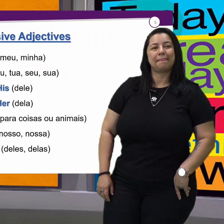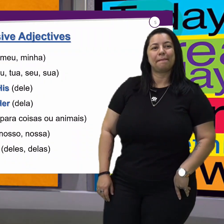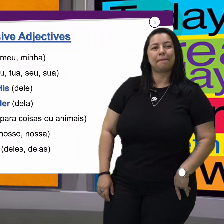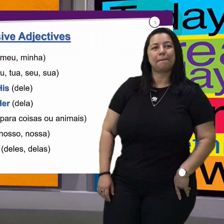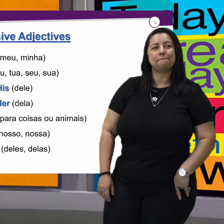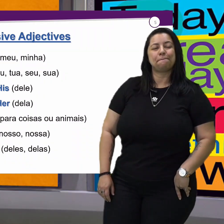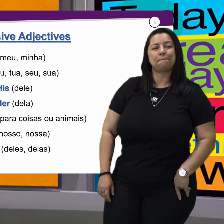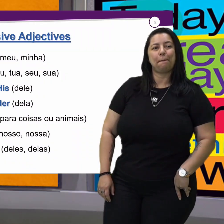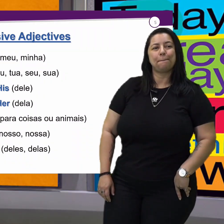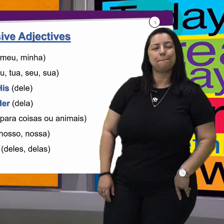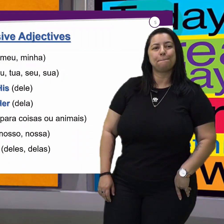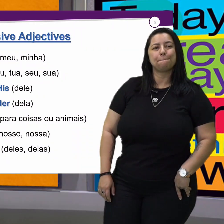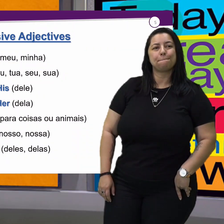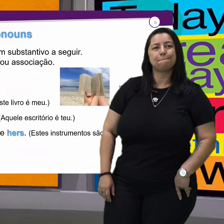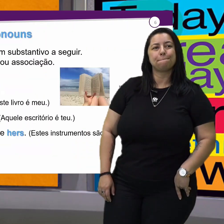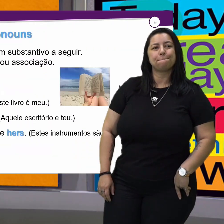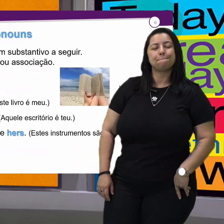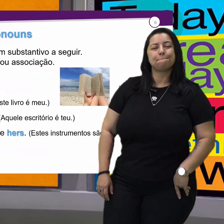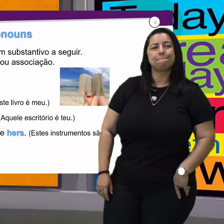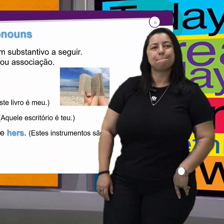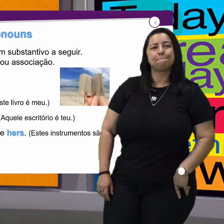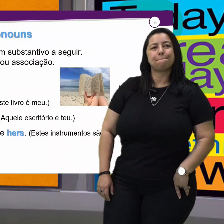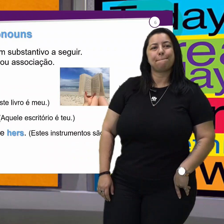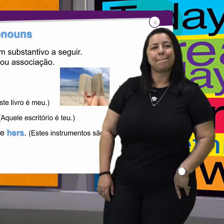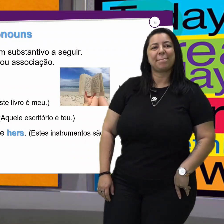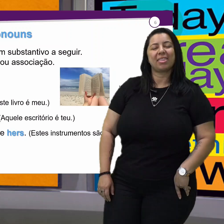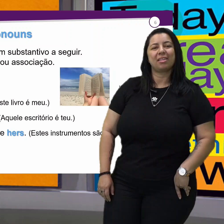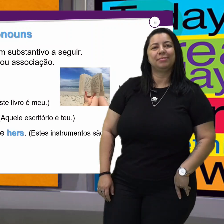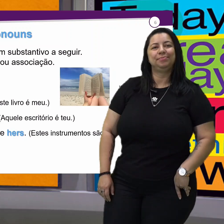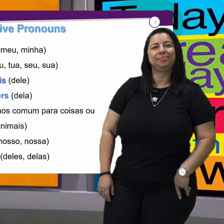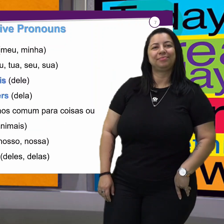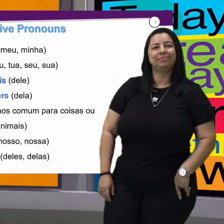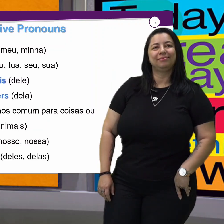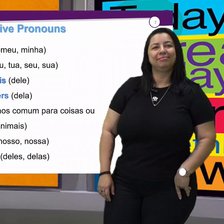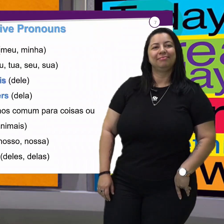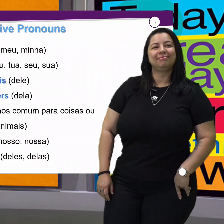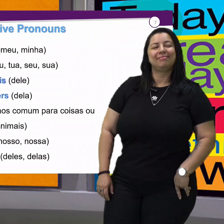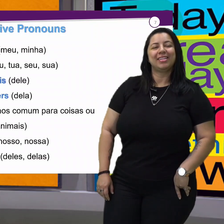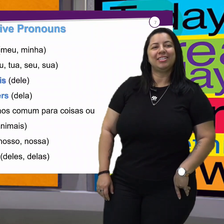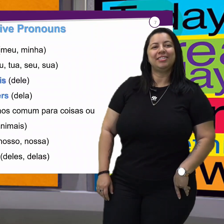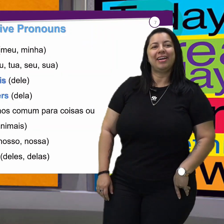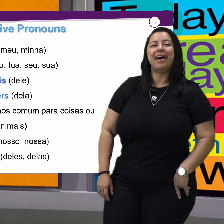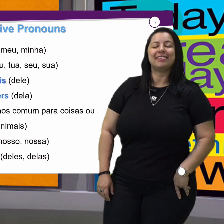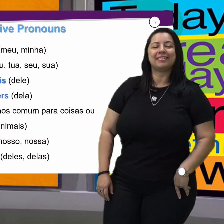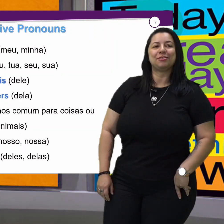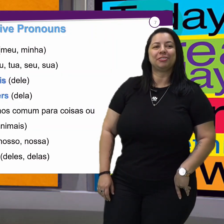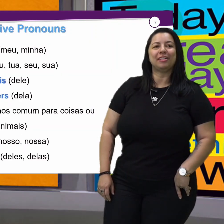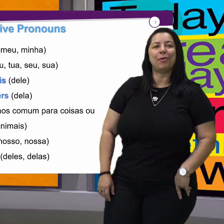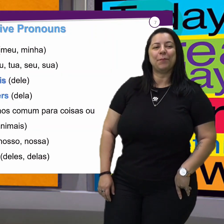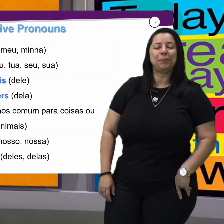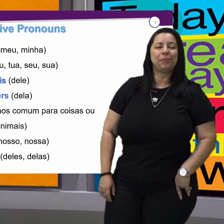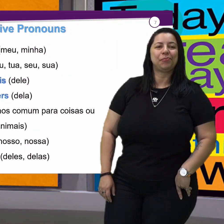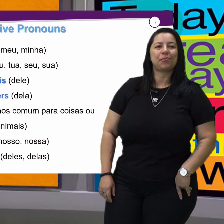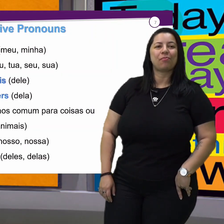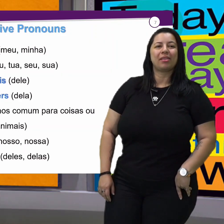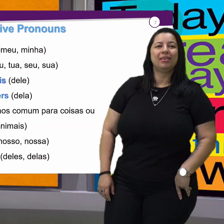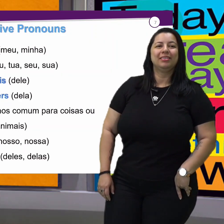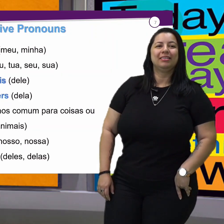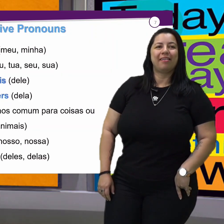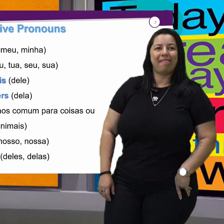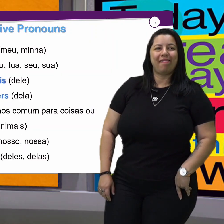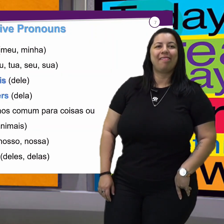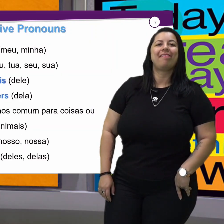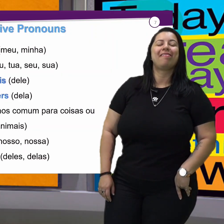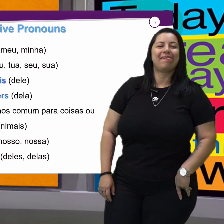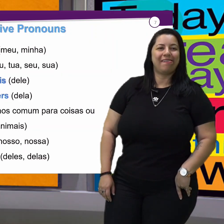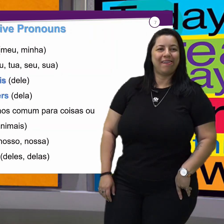vai perceber que os pronomes possessivos, eles basicamente são acrescidos de S. Olha aqui, ó. Aqui, ó. Todos têm